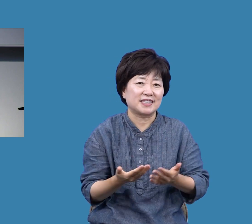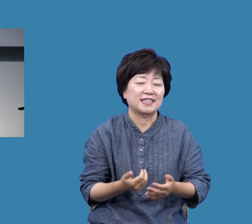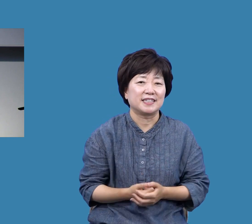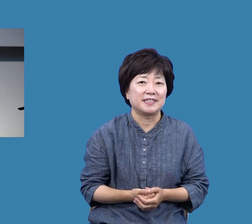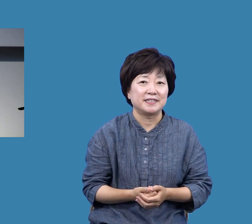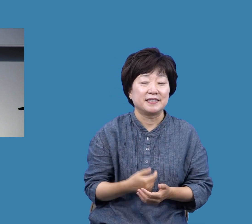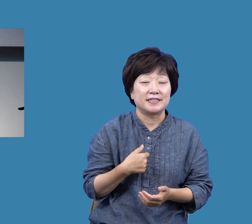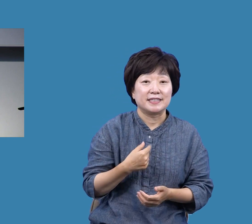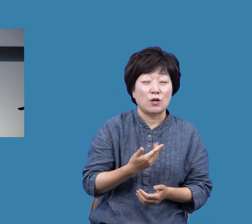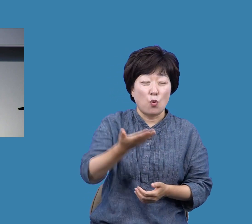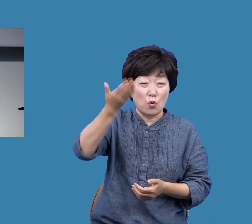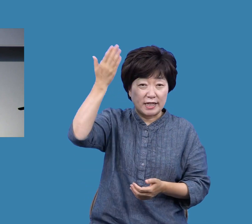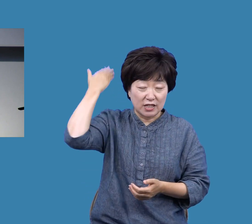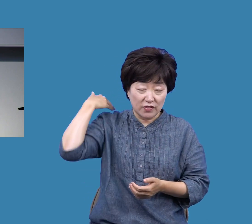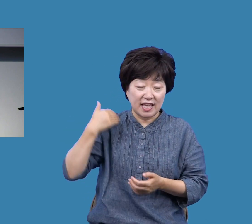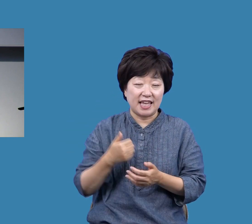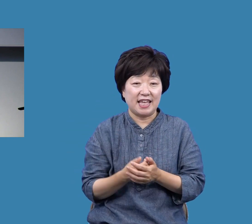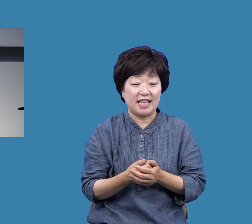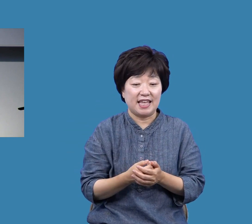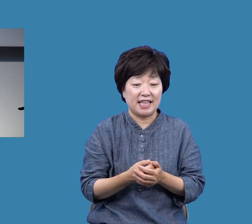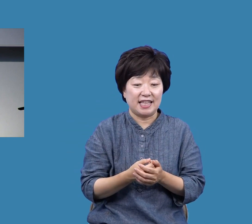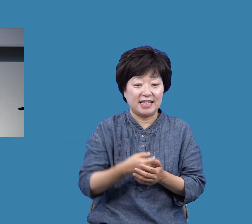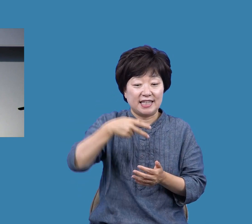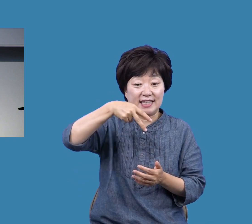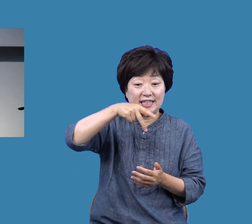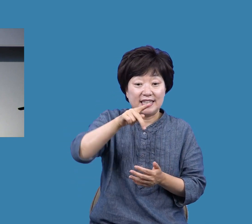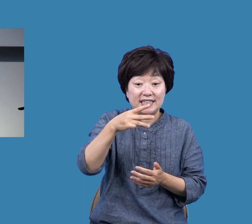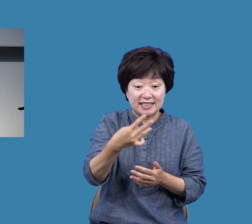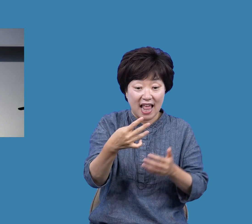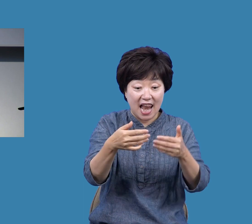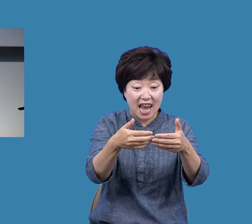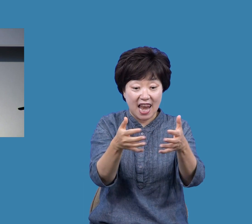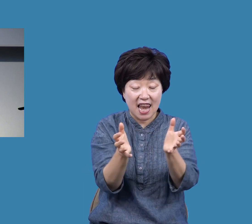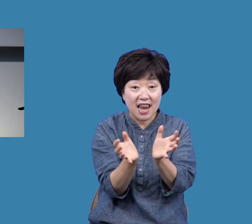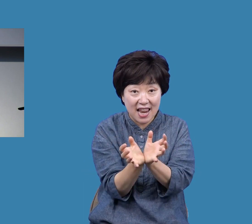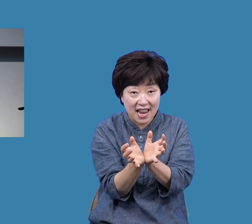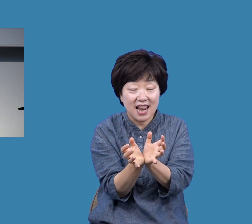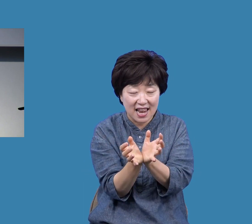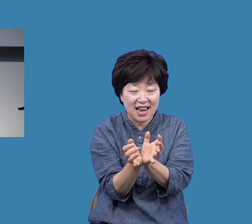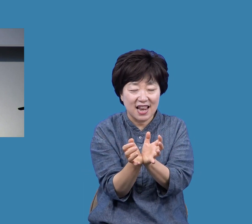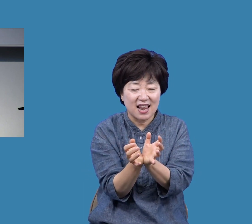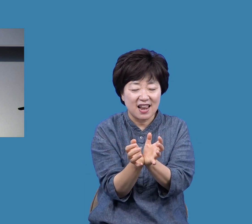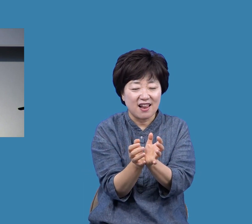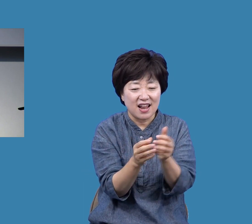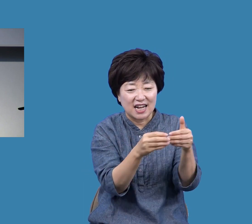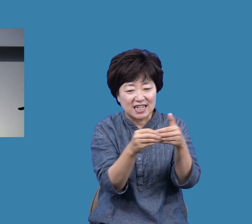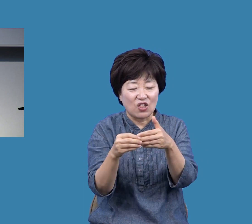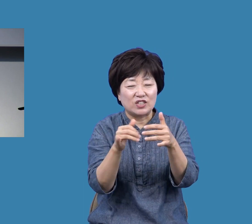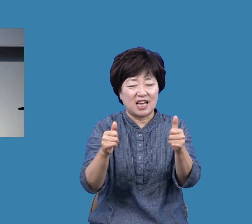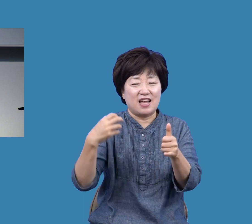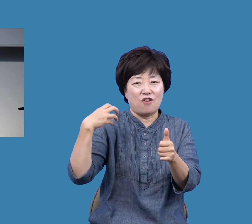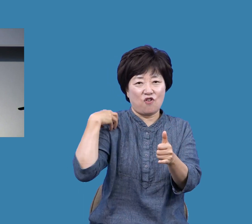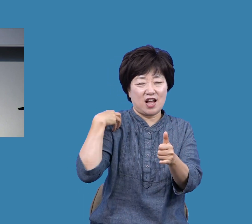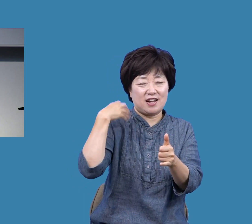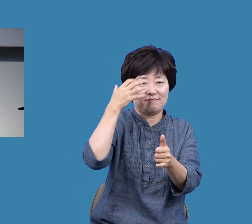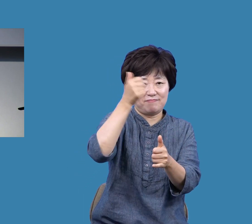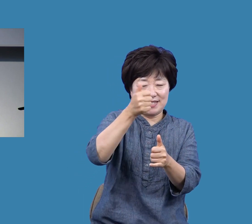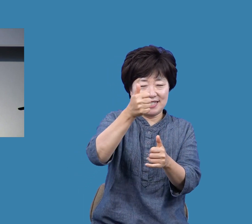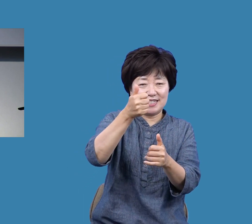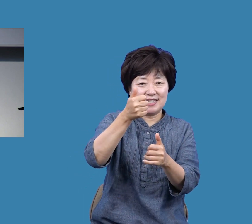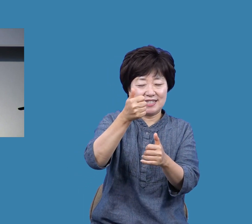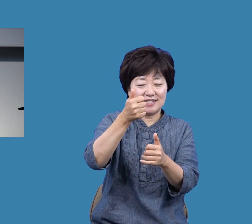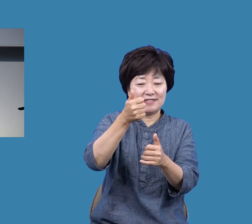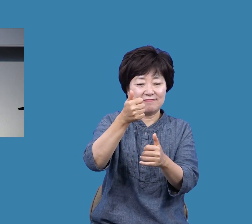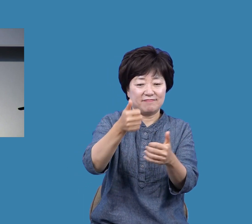오래전에 셀리더를 할 때요, 20대 때지, 그러니까 벌써 한 25년, 30년 전인데, 잊혀지지 않는